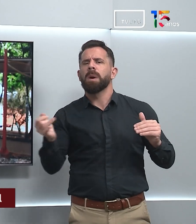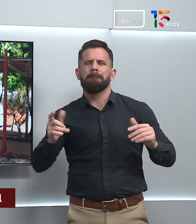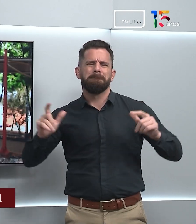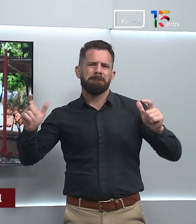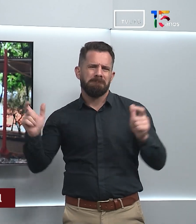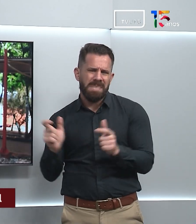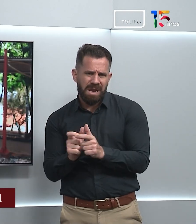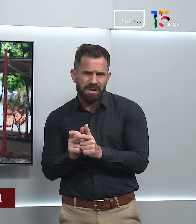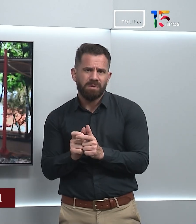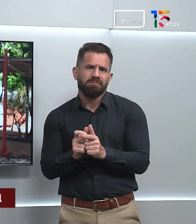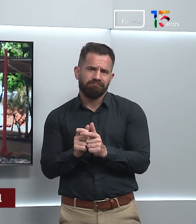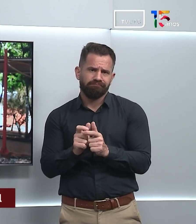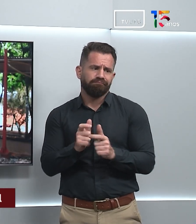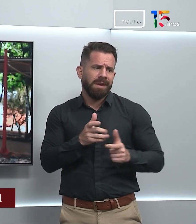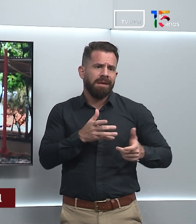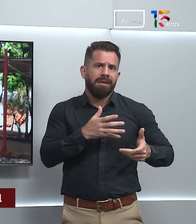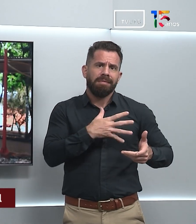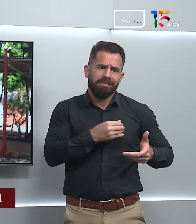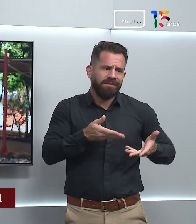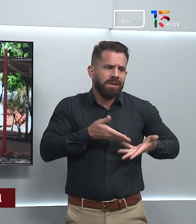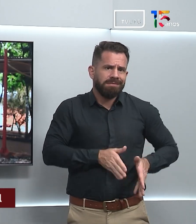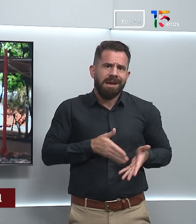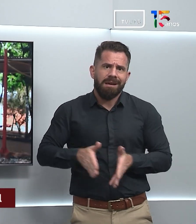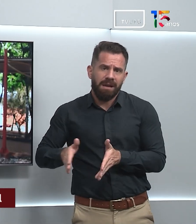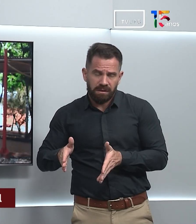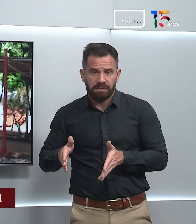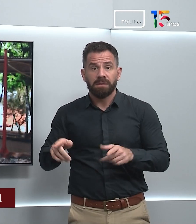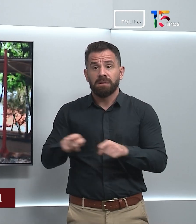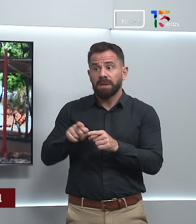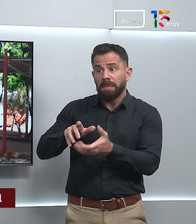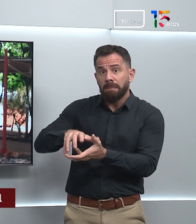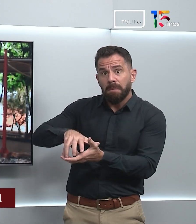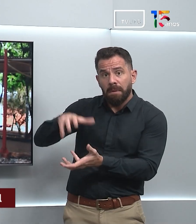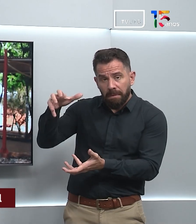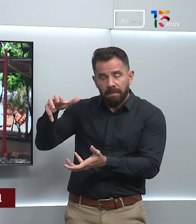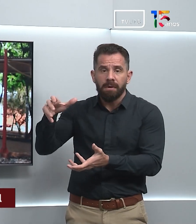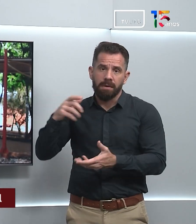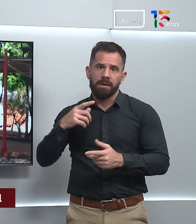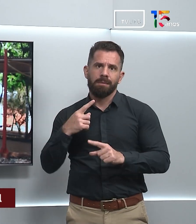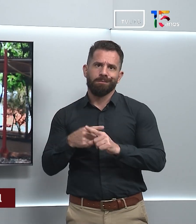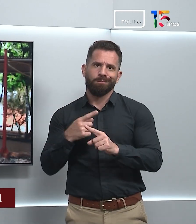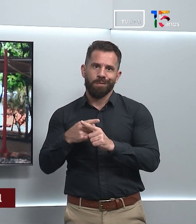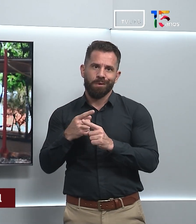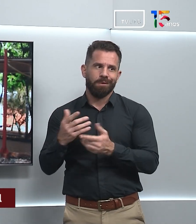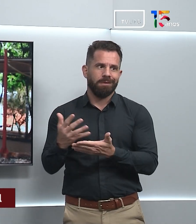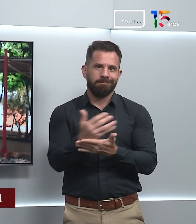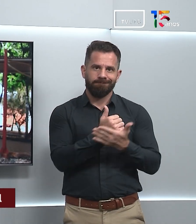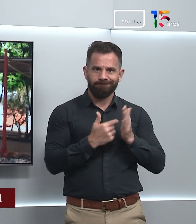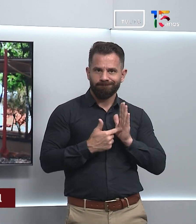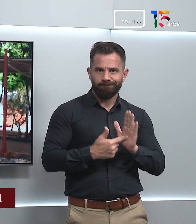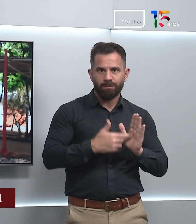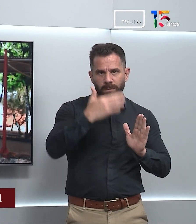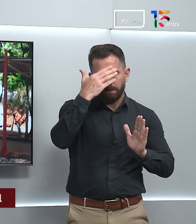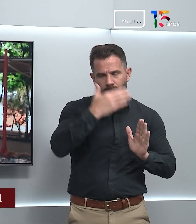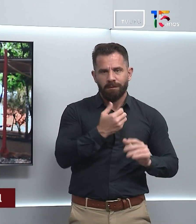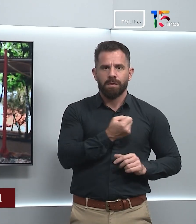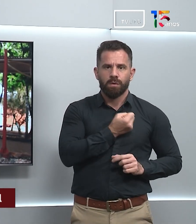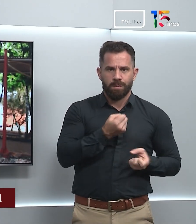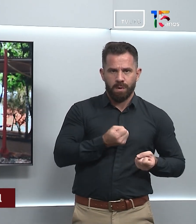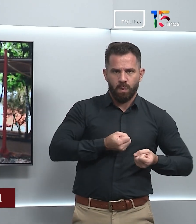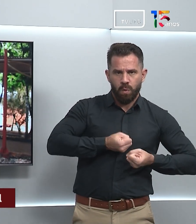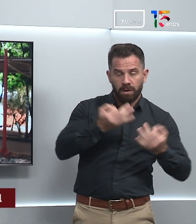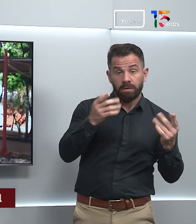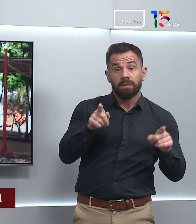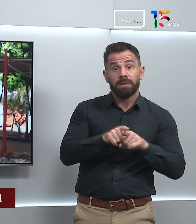e o envelhecimento da população são fatores essenciais nessa tendência. Além disso, a taxa de mortalidade infantil